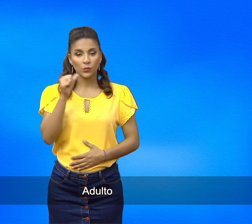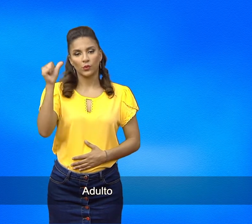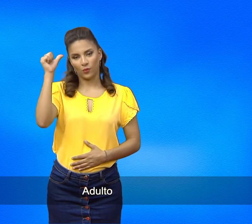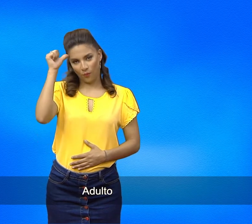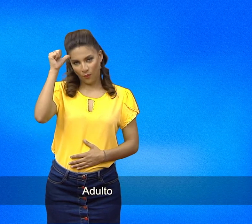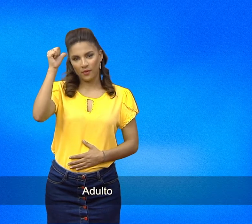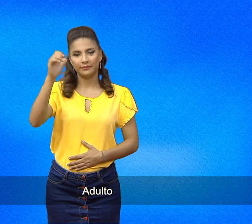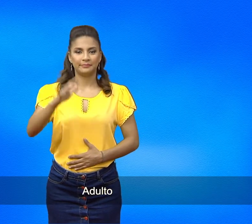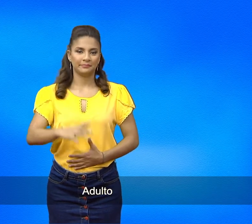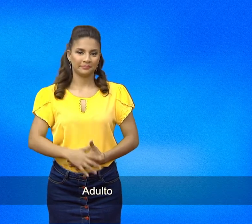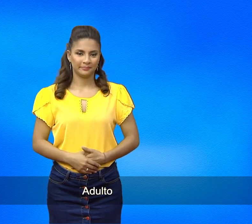adulto